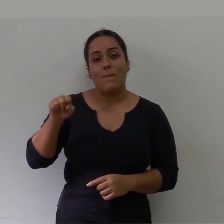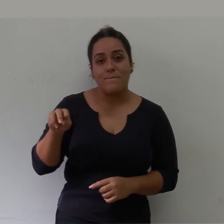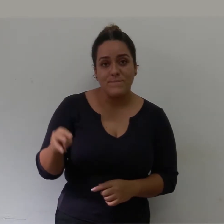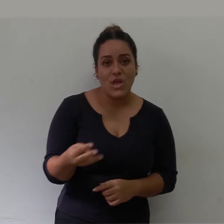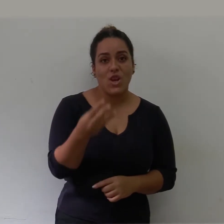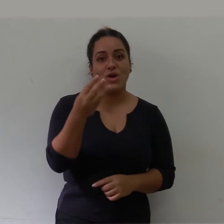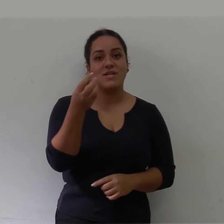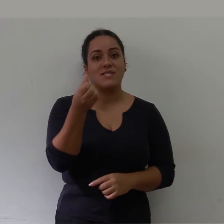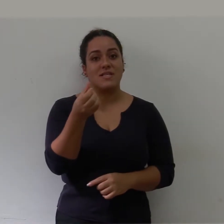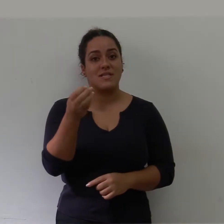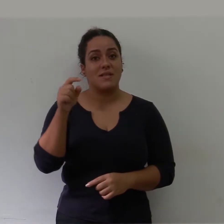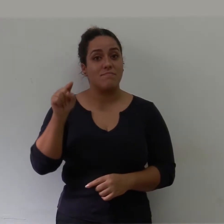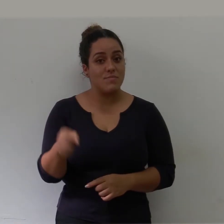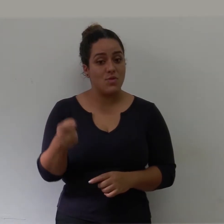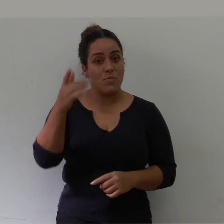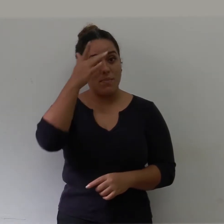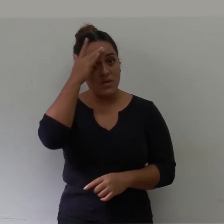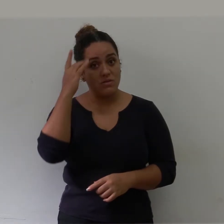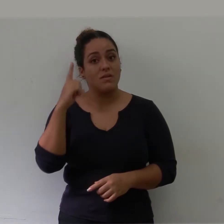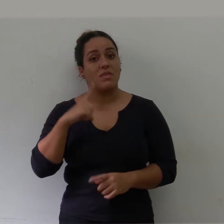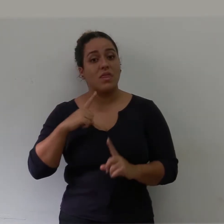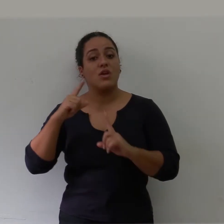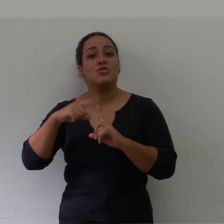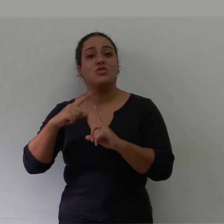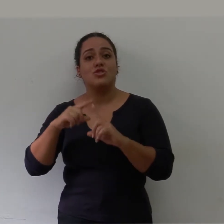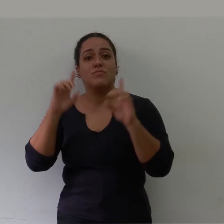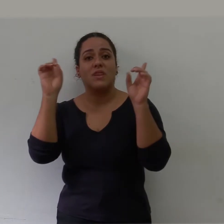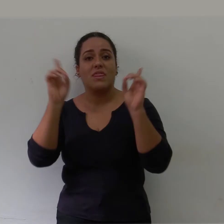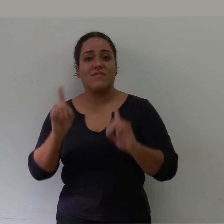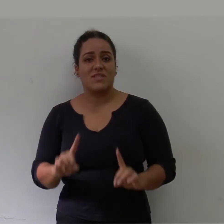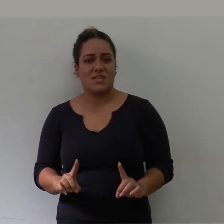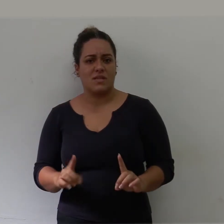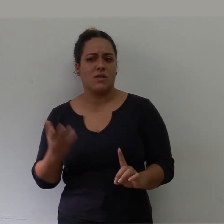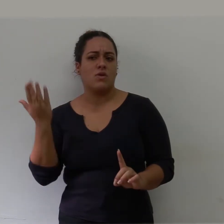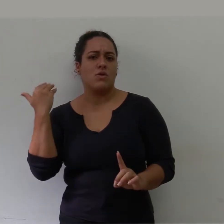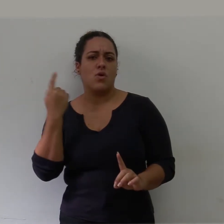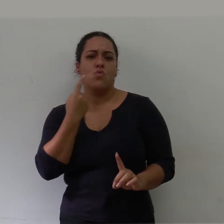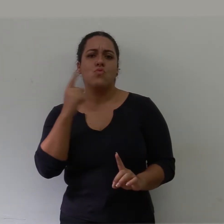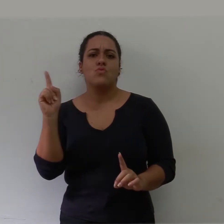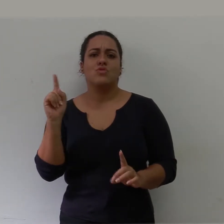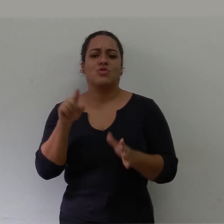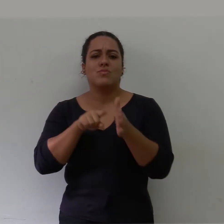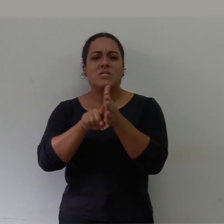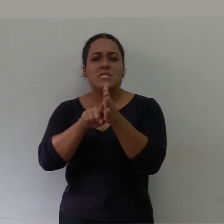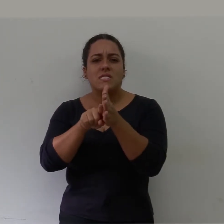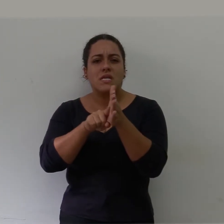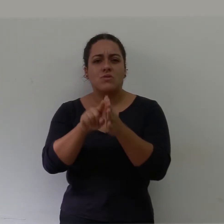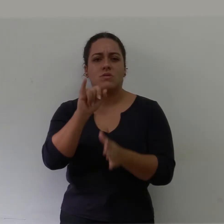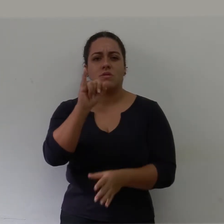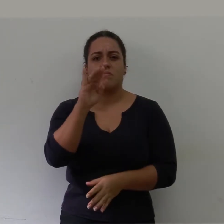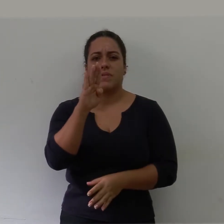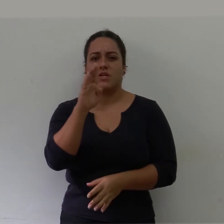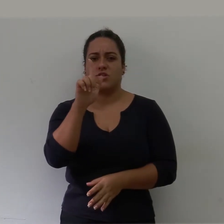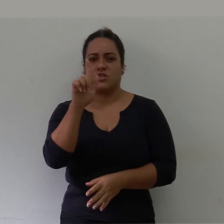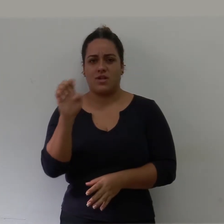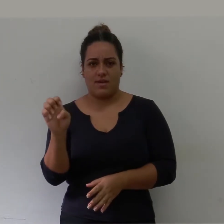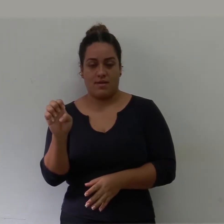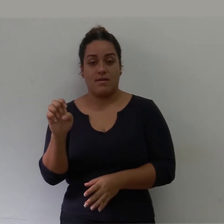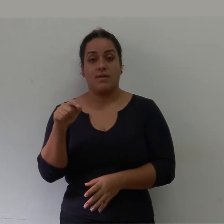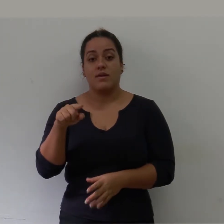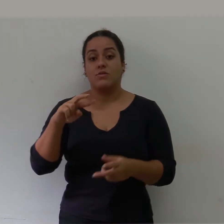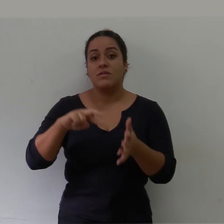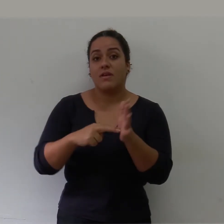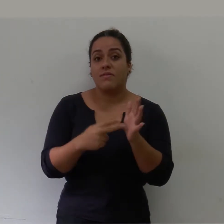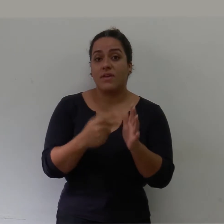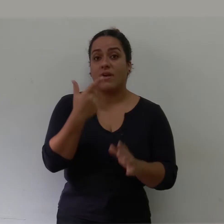45.600.000 pessoas têm algum tipo de deficiência, segundo o último censo divulgado pelo IBGE. Isso